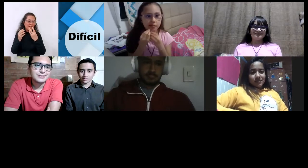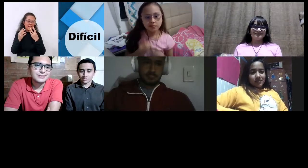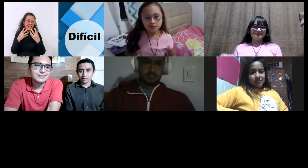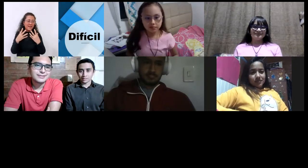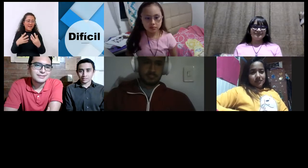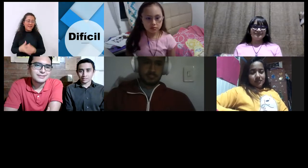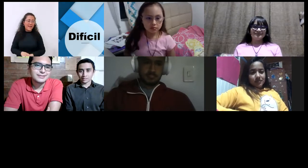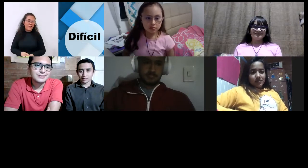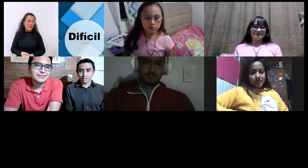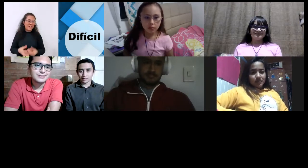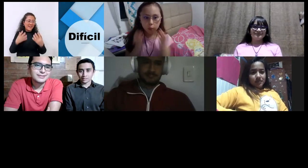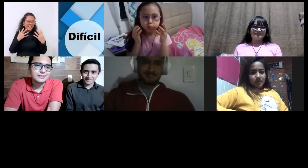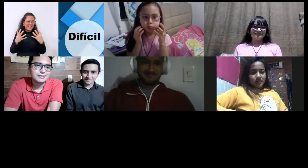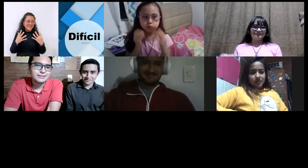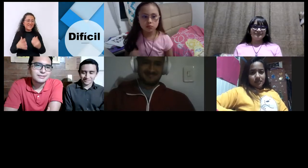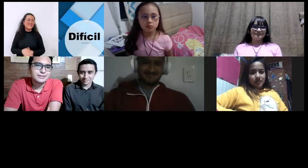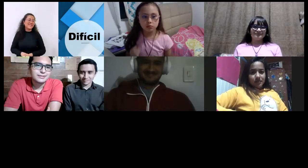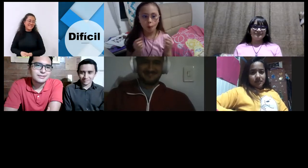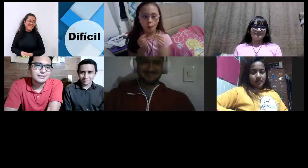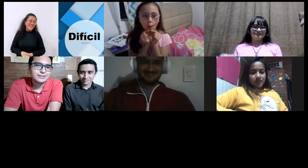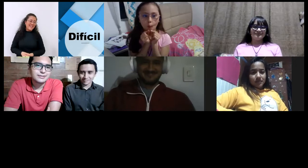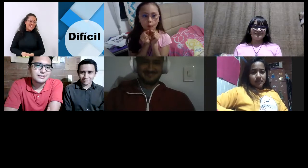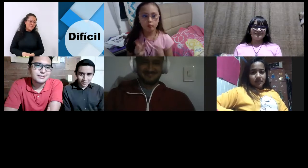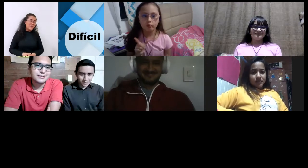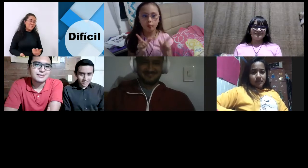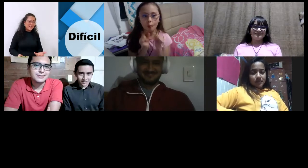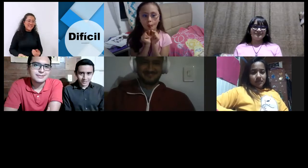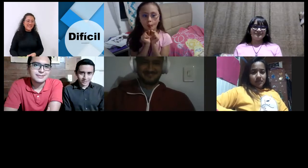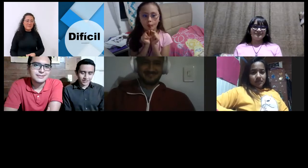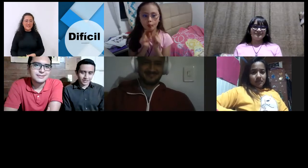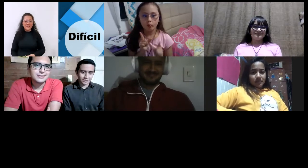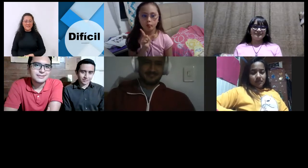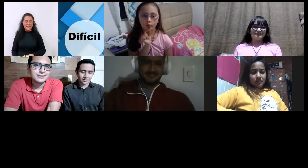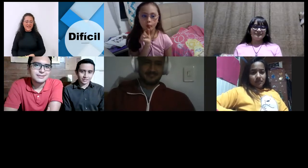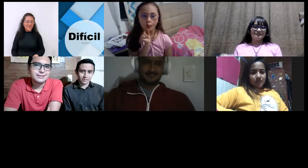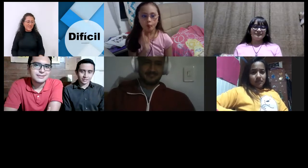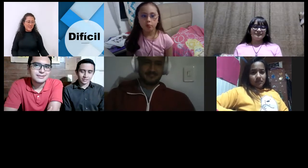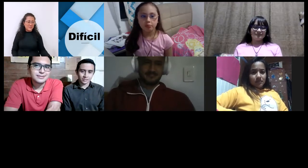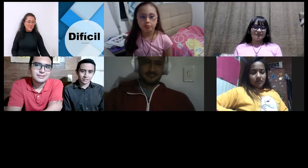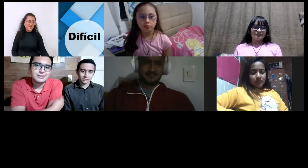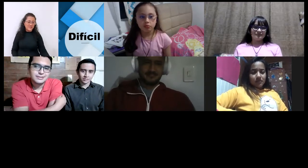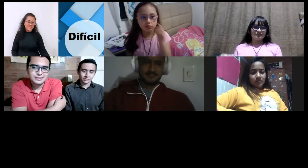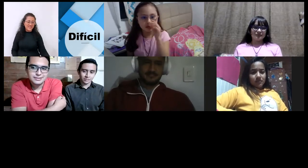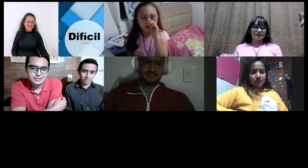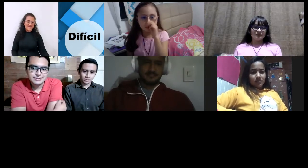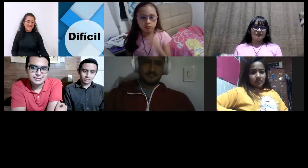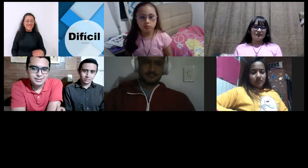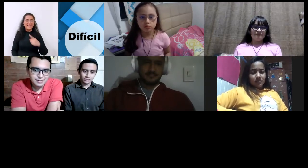la boca y eso, entonces es muy importante aprender a usarla con ellos, ¿cierto? Entonces